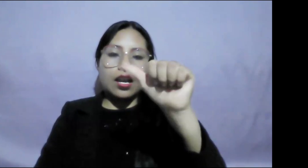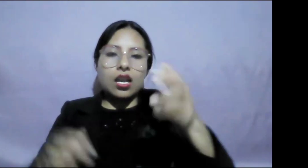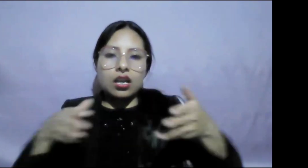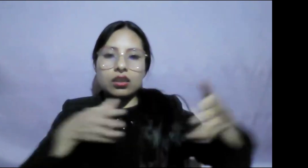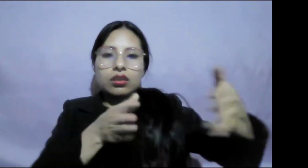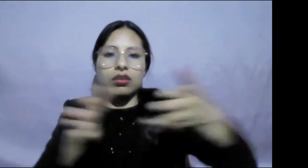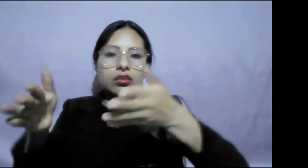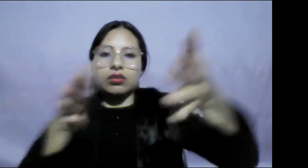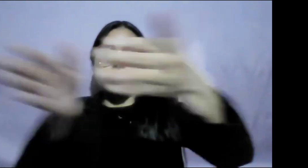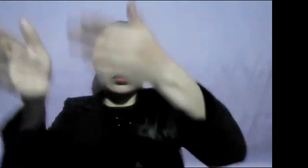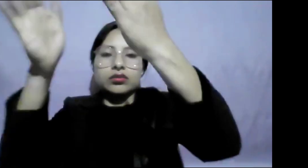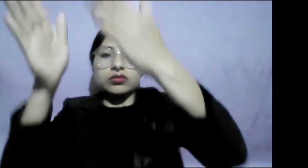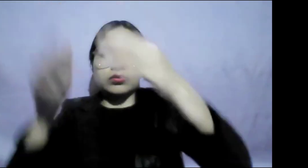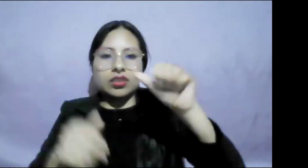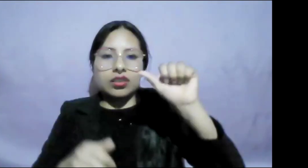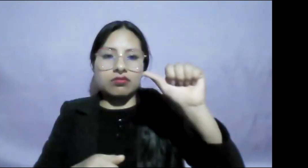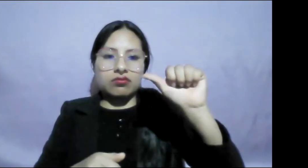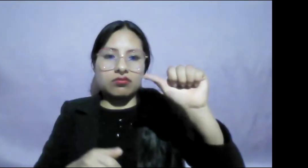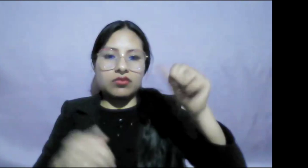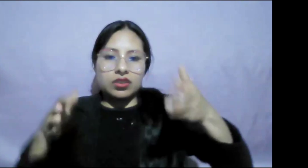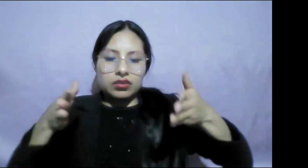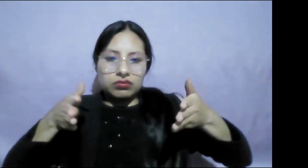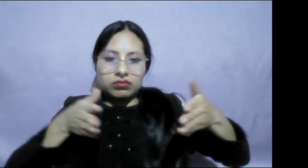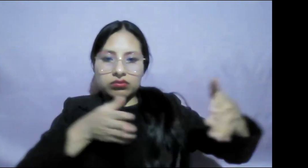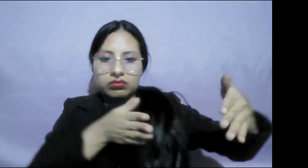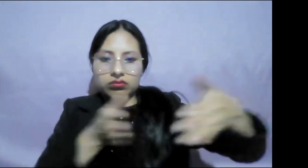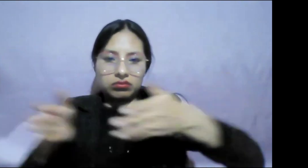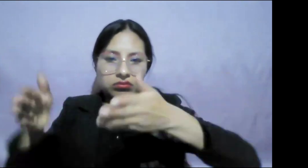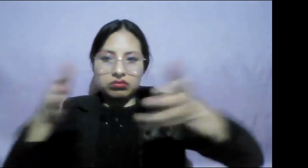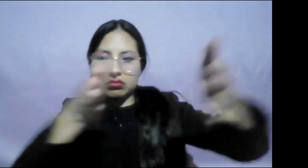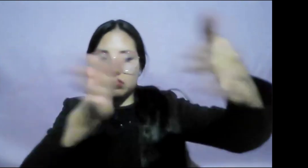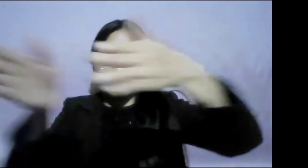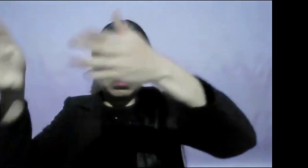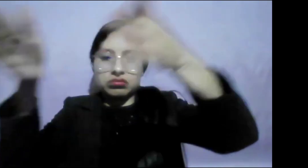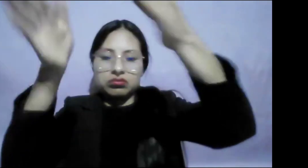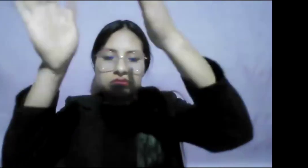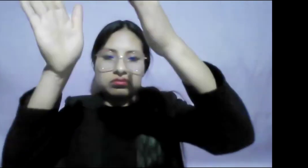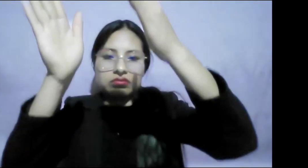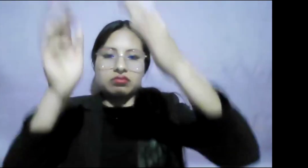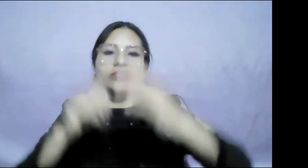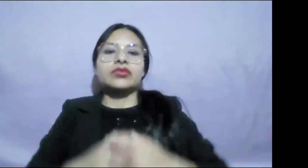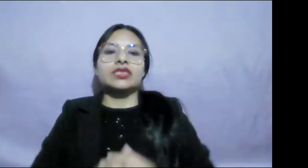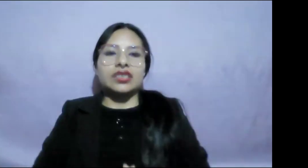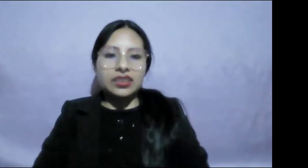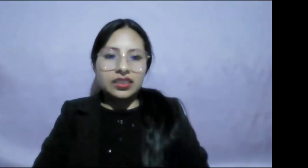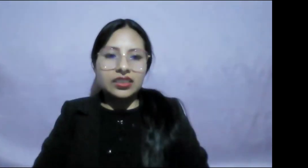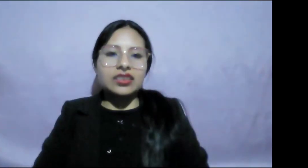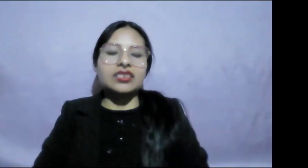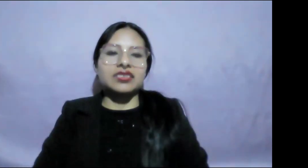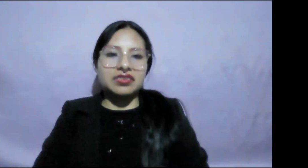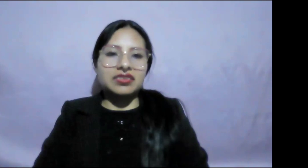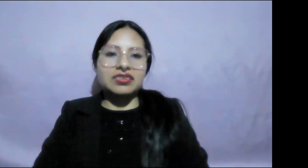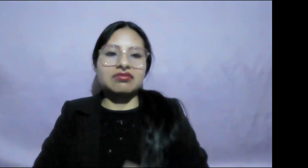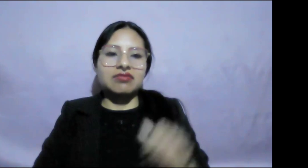a ver okay María Soledad esperamos una pronta recuperación María